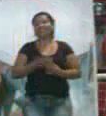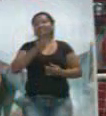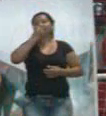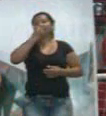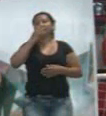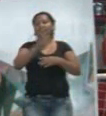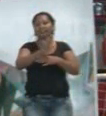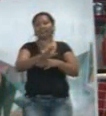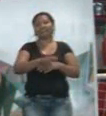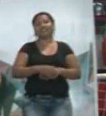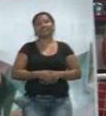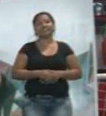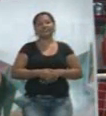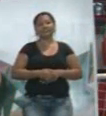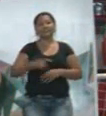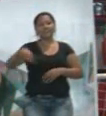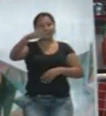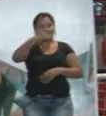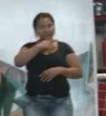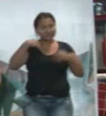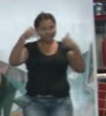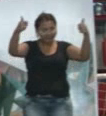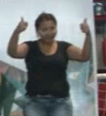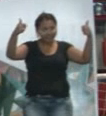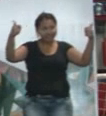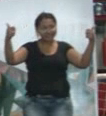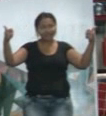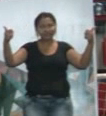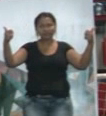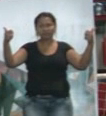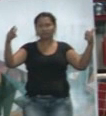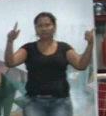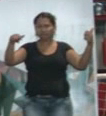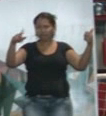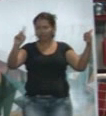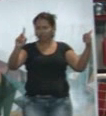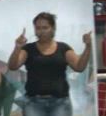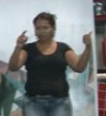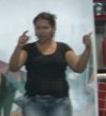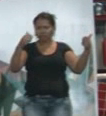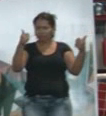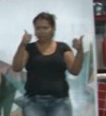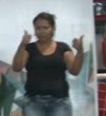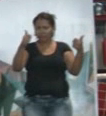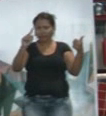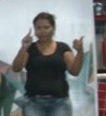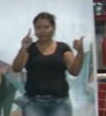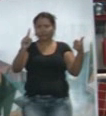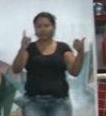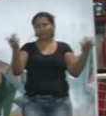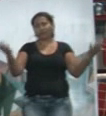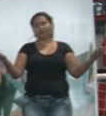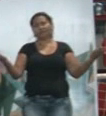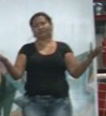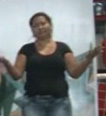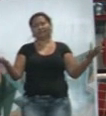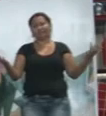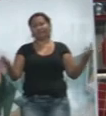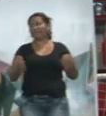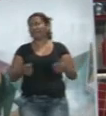Boa tarde. Vocês estão bem? Por que que não está bem? Ah, porque está rouca. Mas isso aí é bom, minha